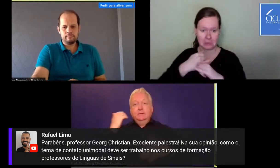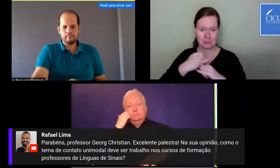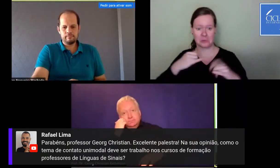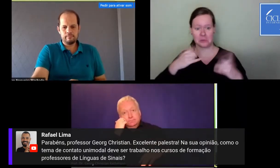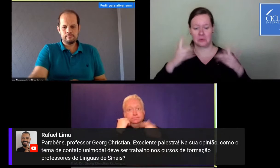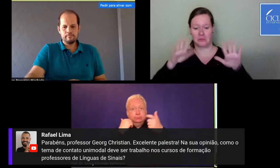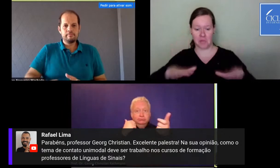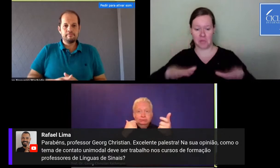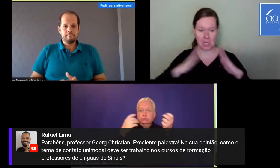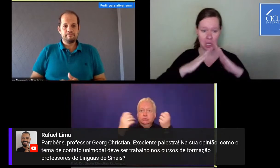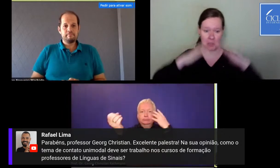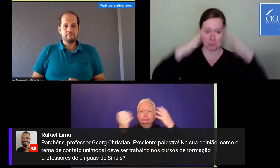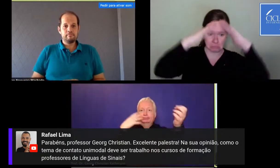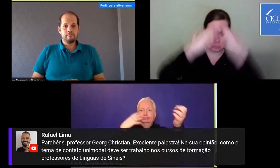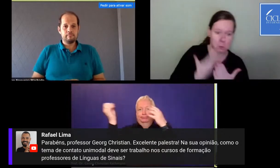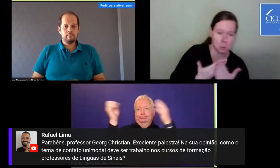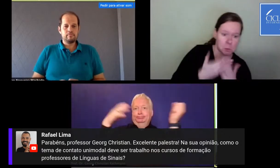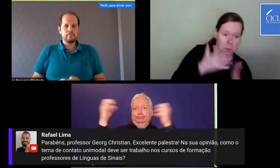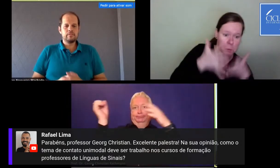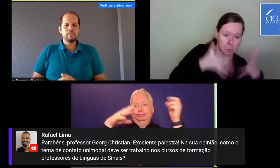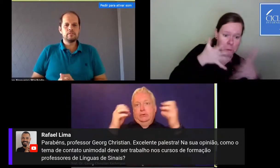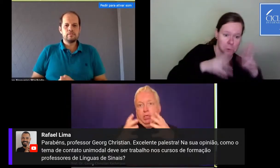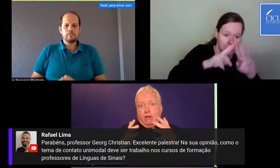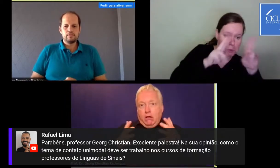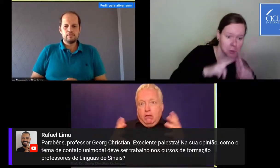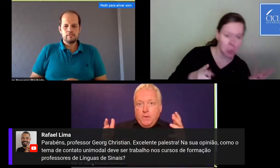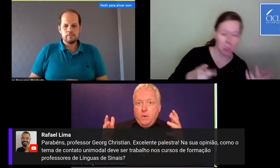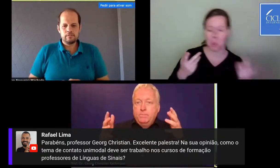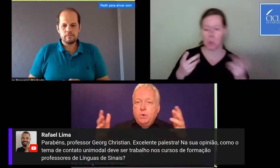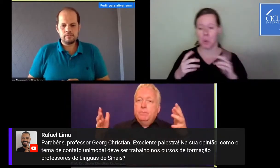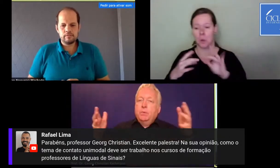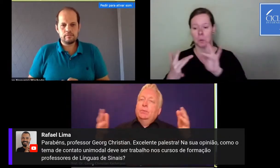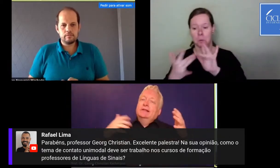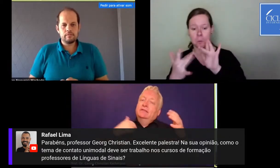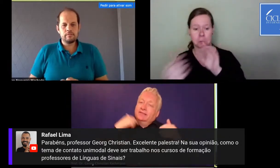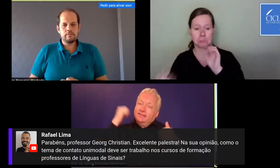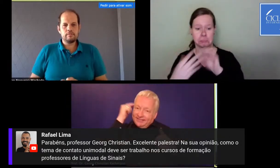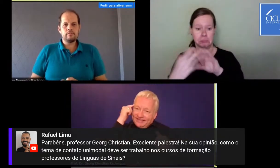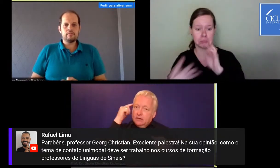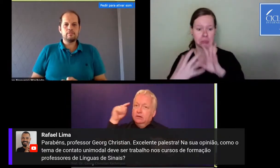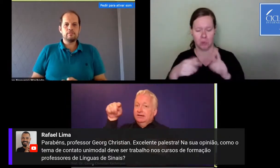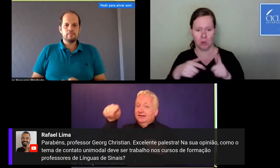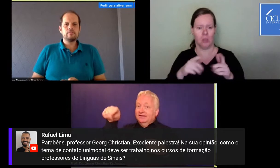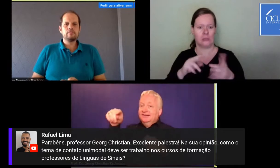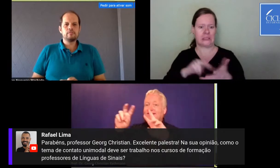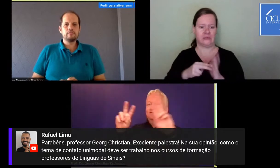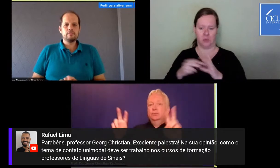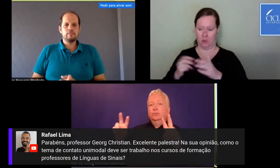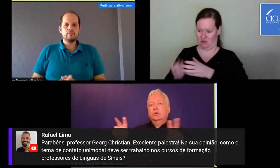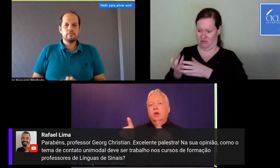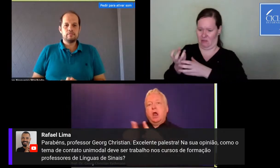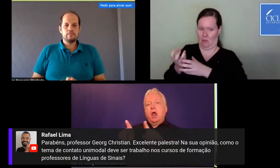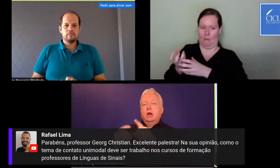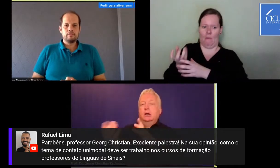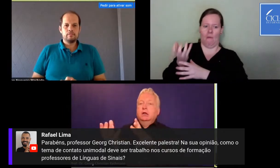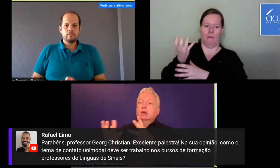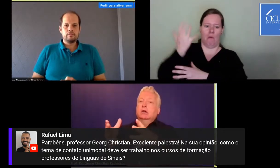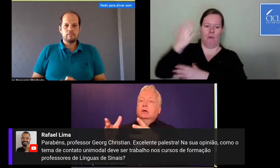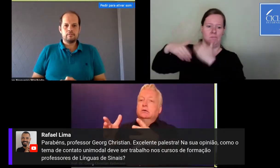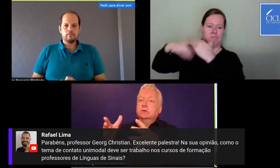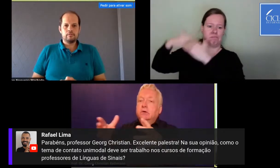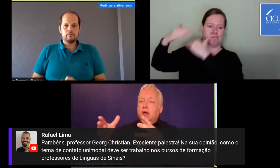inigualável. E cada uma das pessoas recolhidas em suas casas,